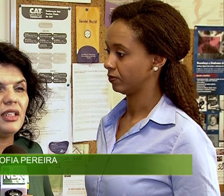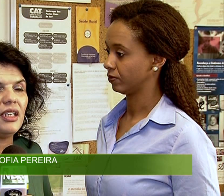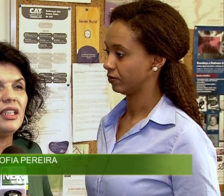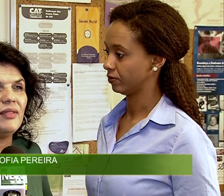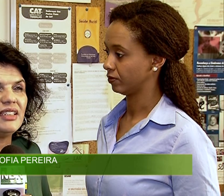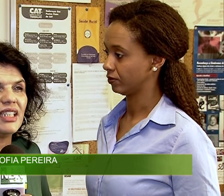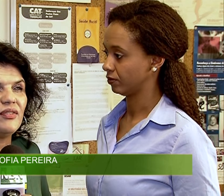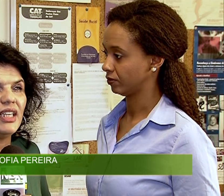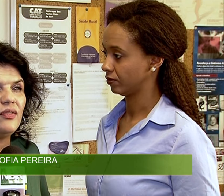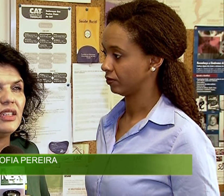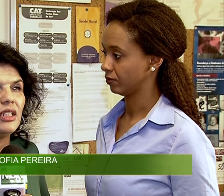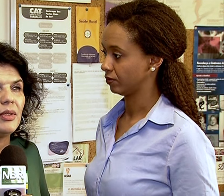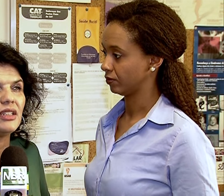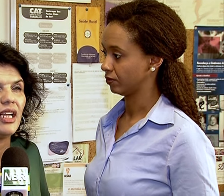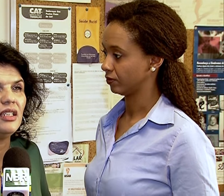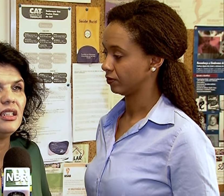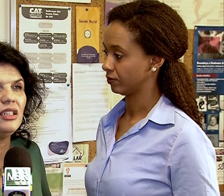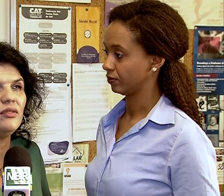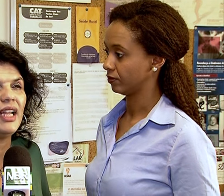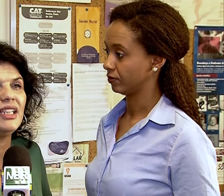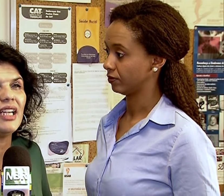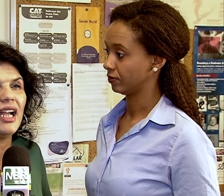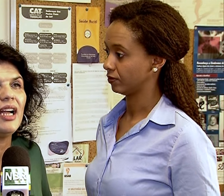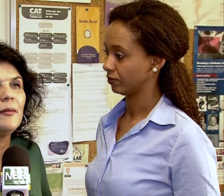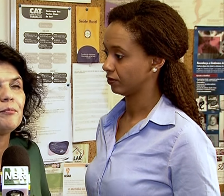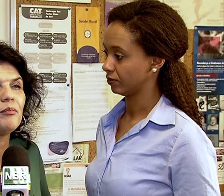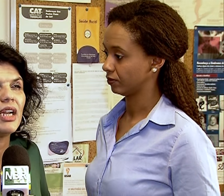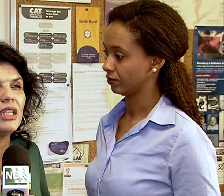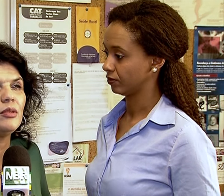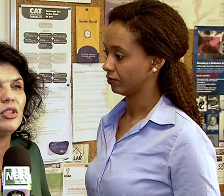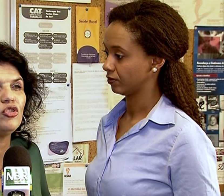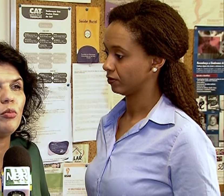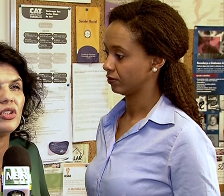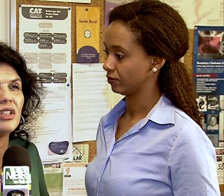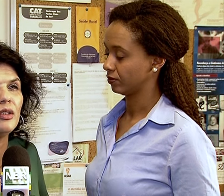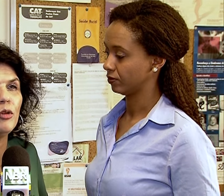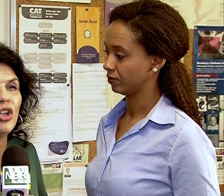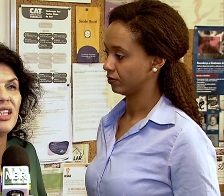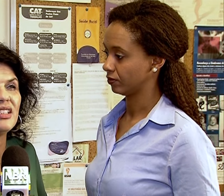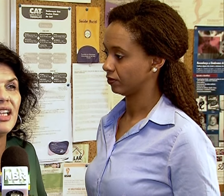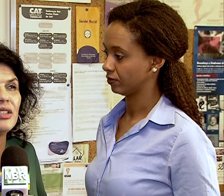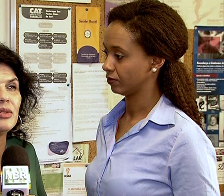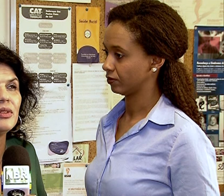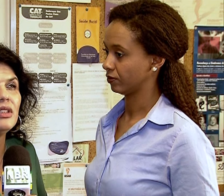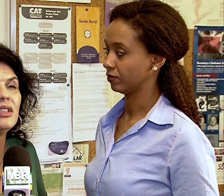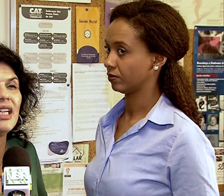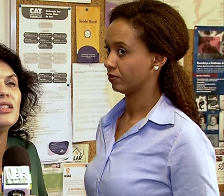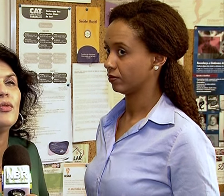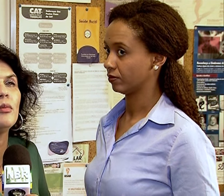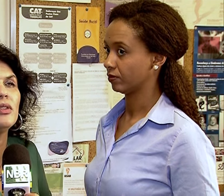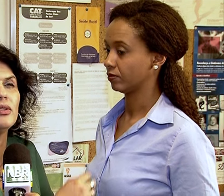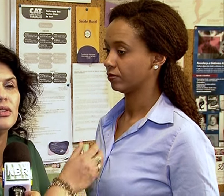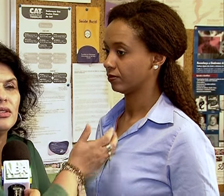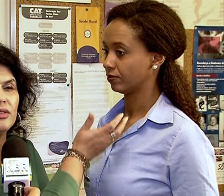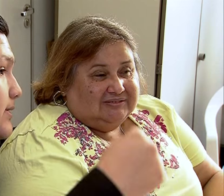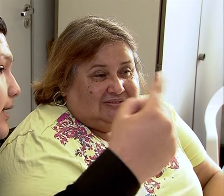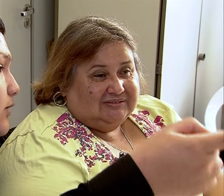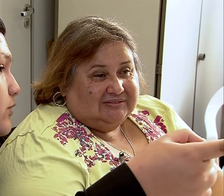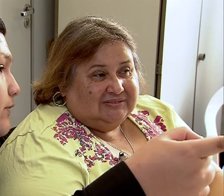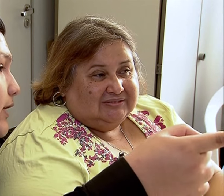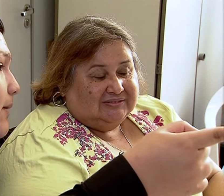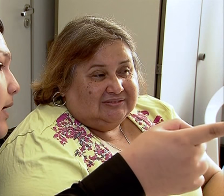interpretar, ele vai guiar para que a gente possa ter melhor acesso nas informações.